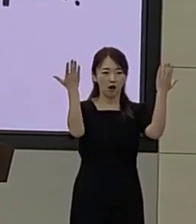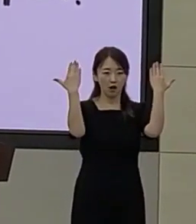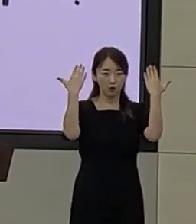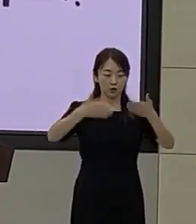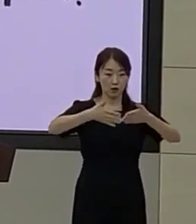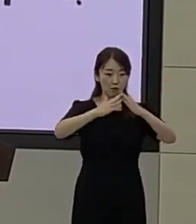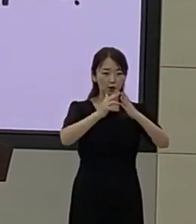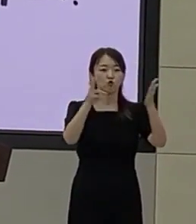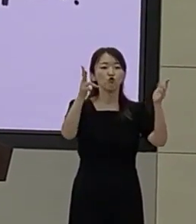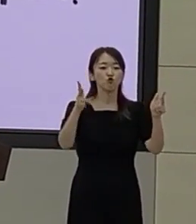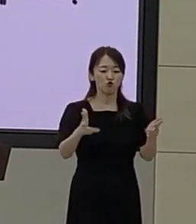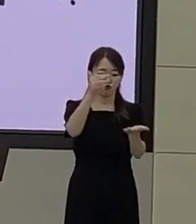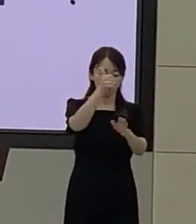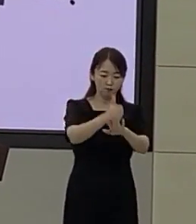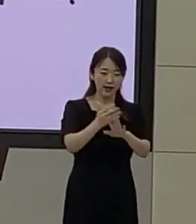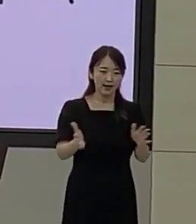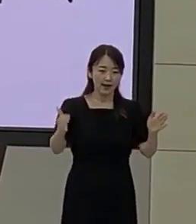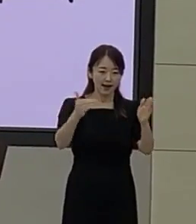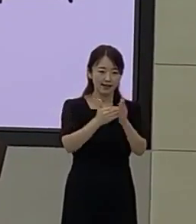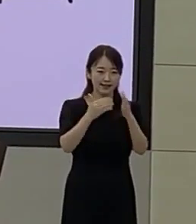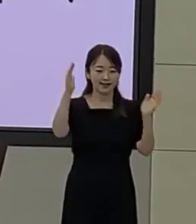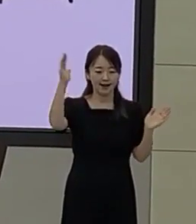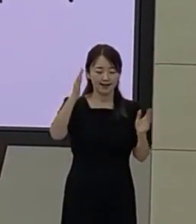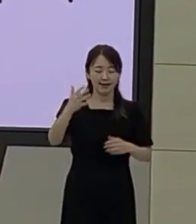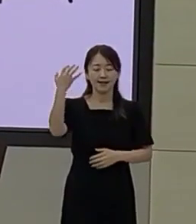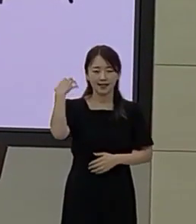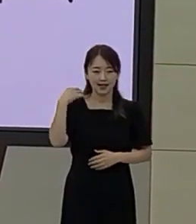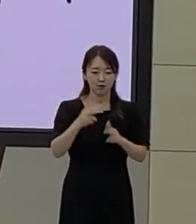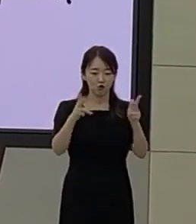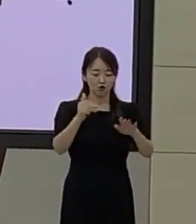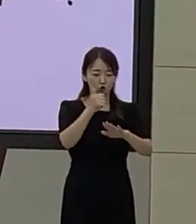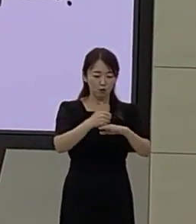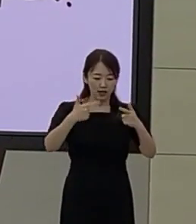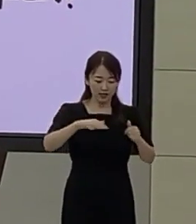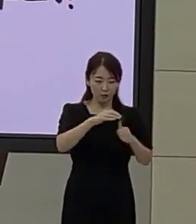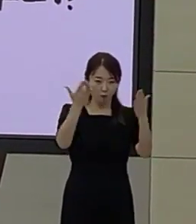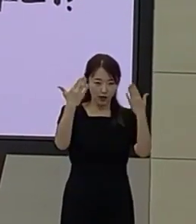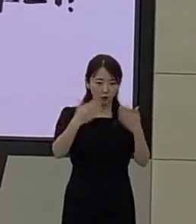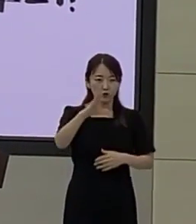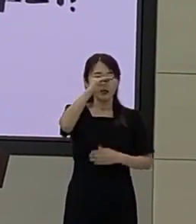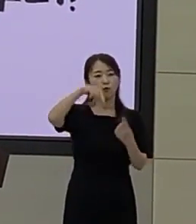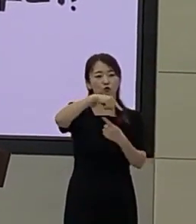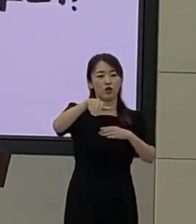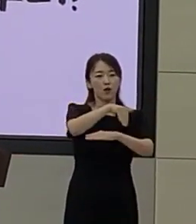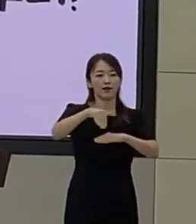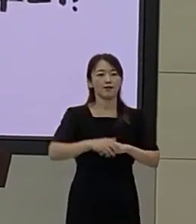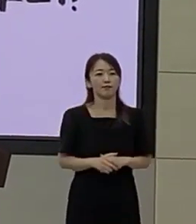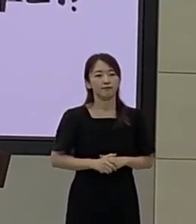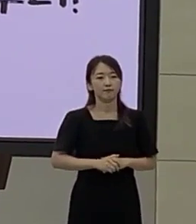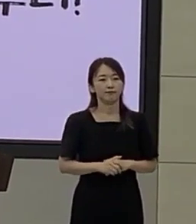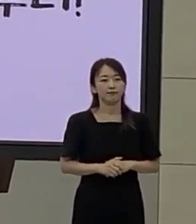설립하고 주말까지 아이를 책임지는 주말 넓은 학교도 시범 운영하겠습니다.